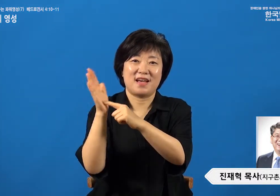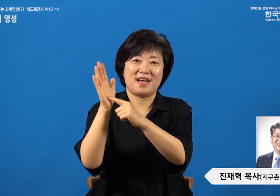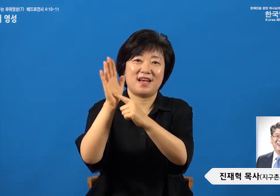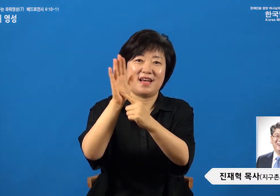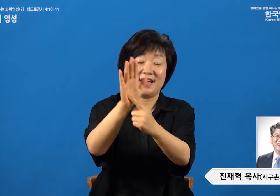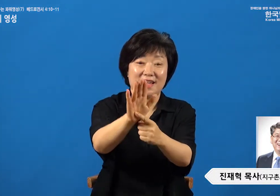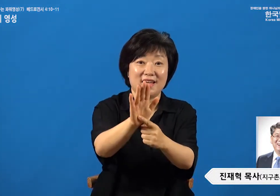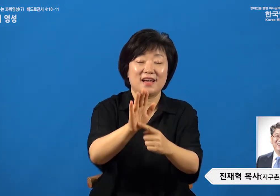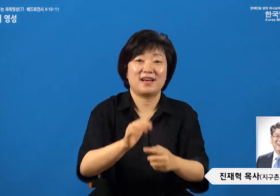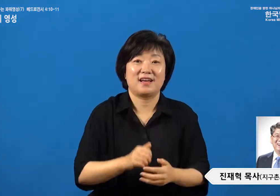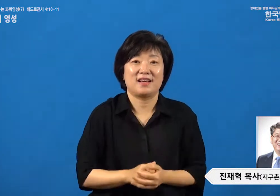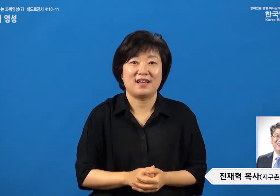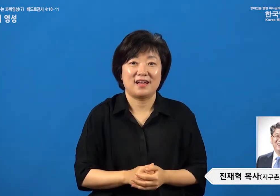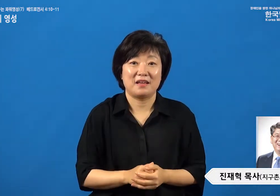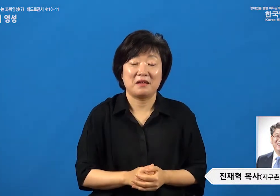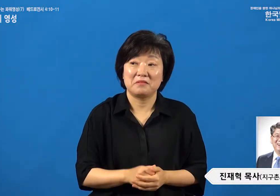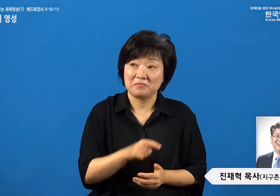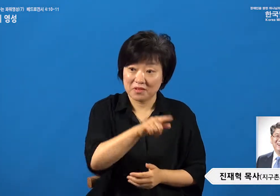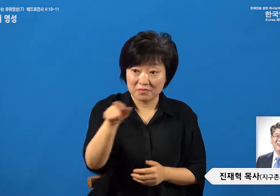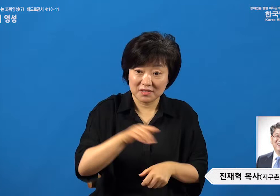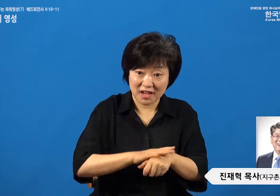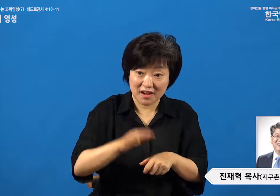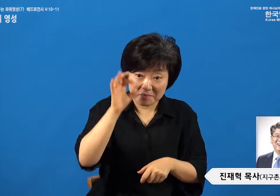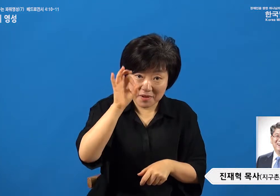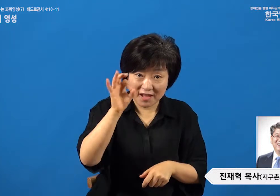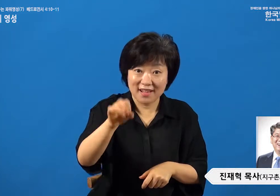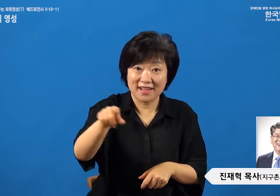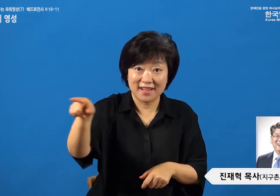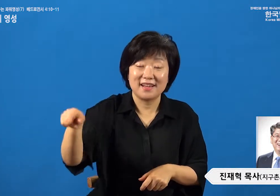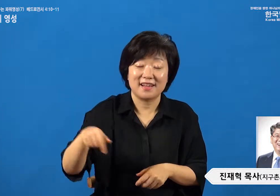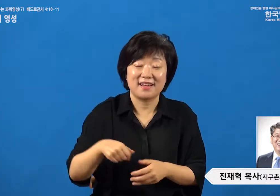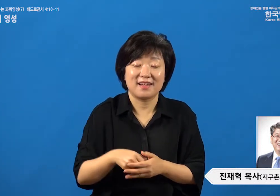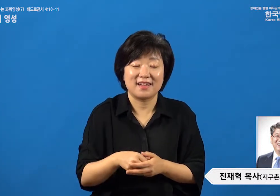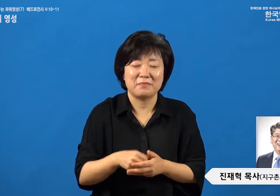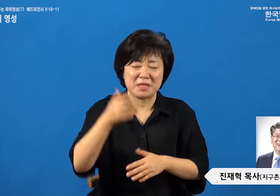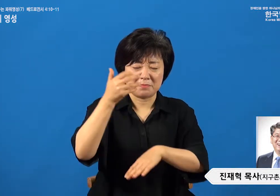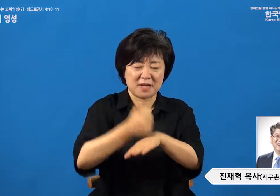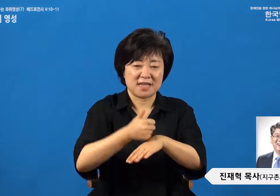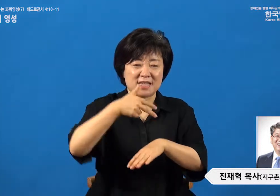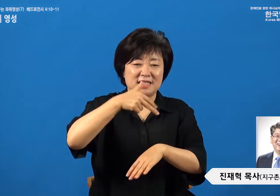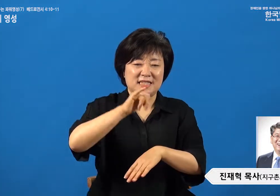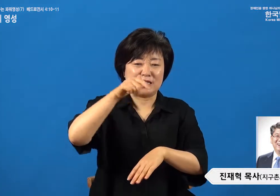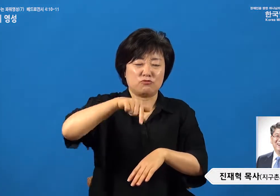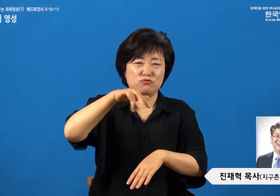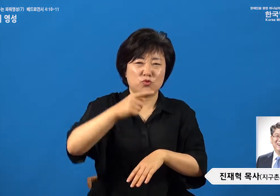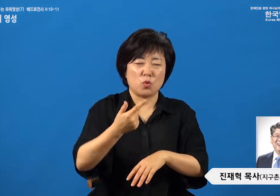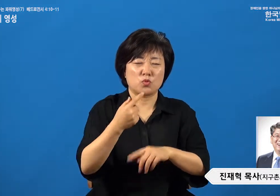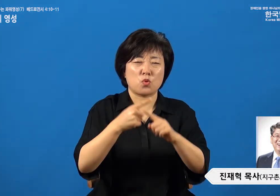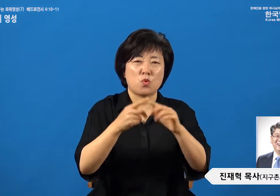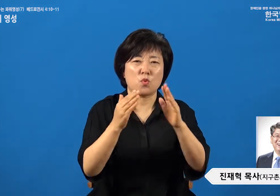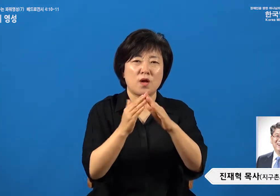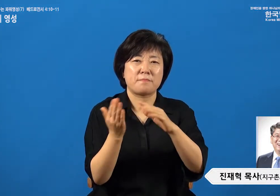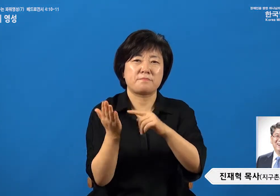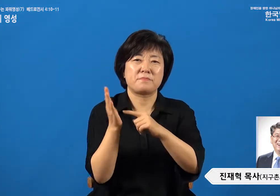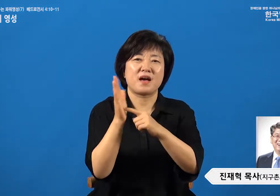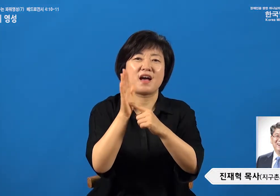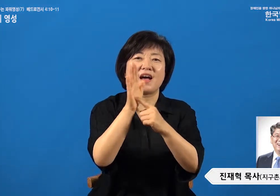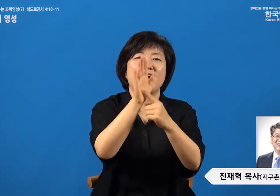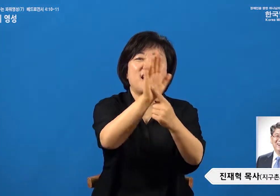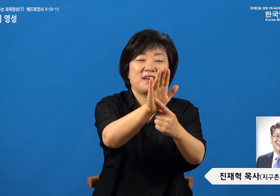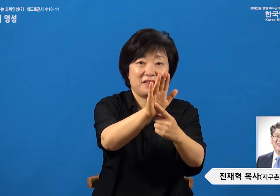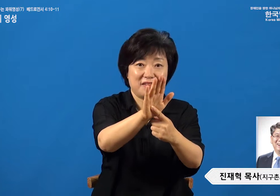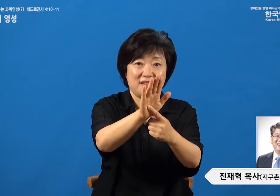각본입니다. 눈에 익지요? 자주 보았습니다. 그런데 아니 오히려